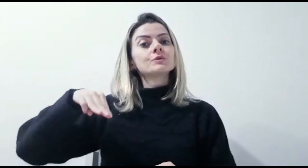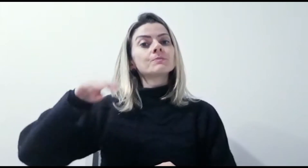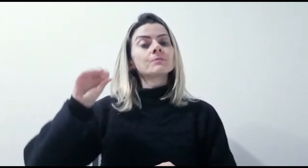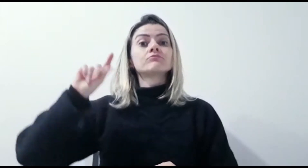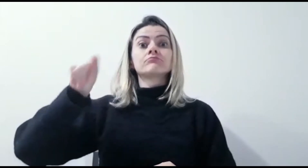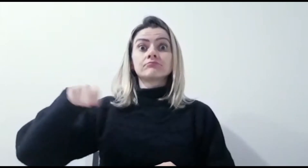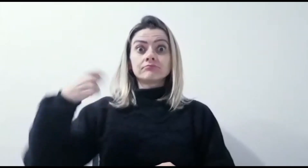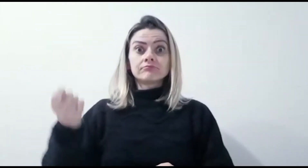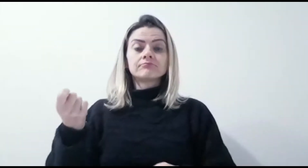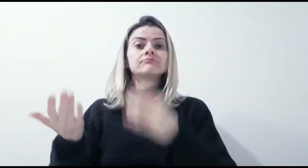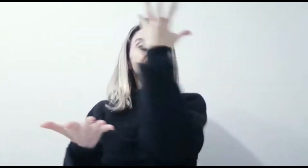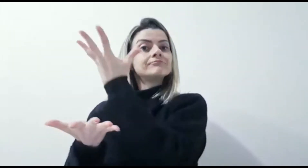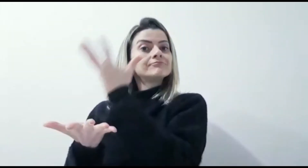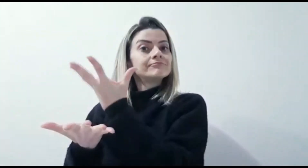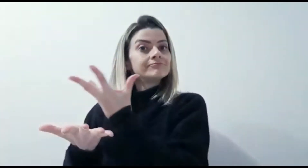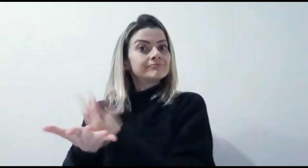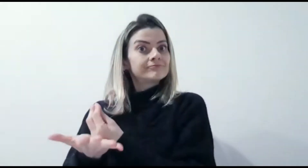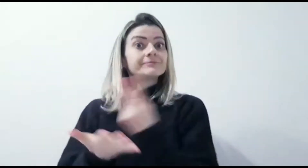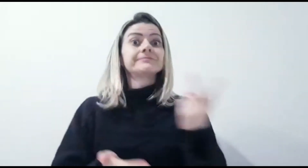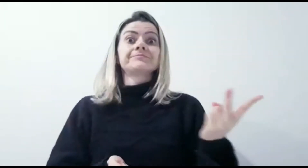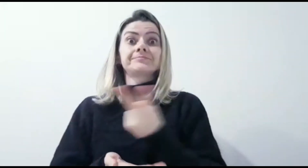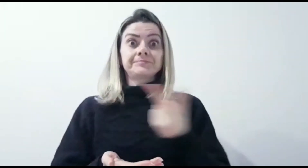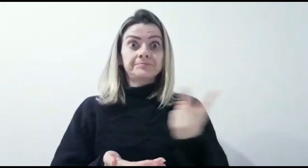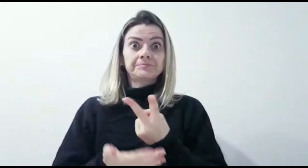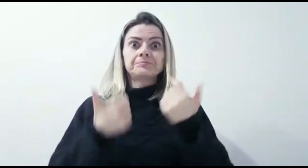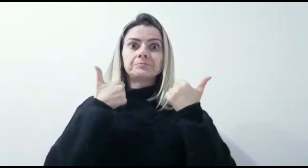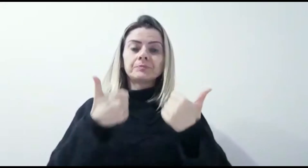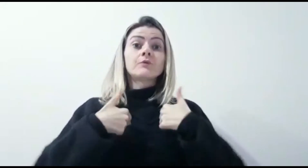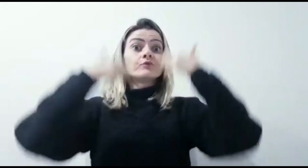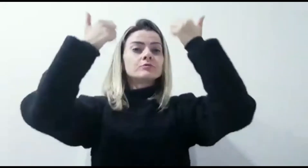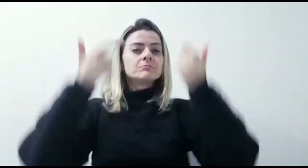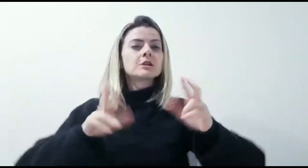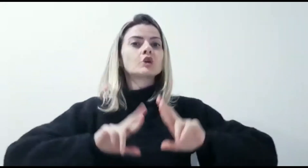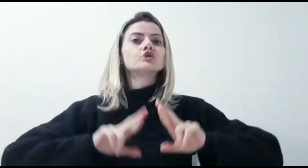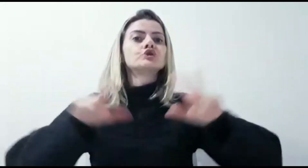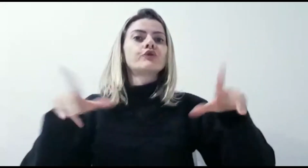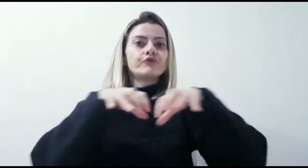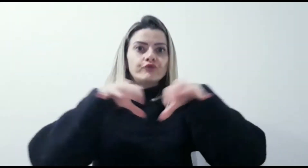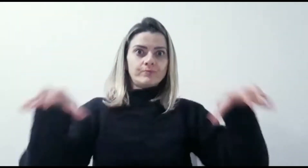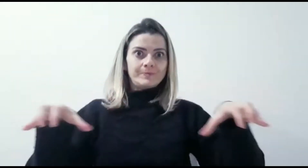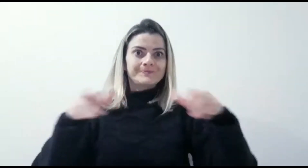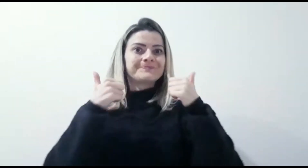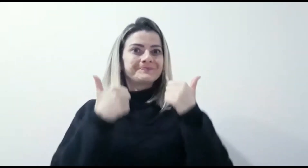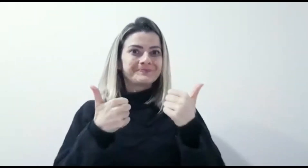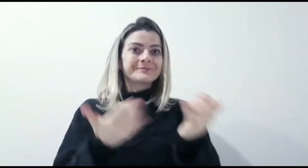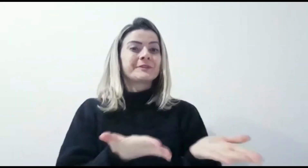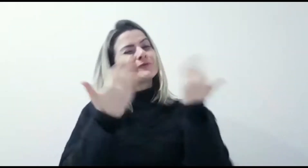espiritismo, que o sinal é assim. Então, vou explicar para vocês a diferença entre os